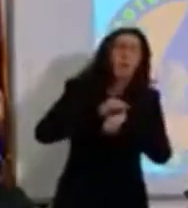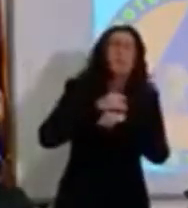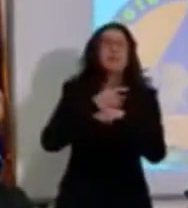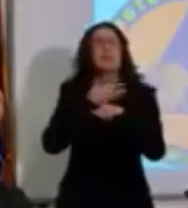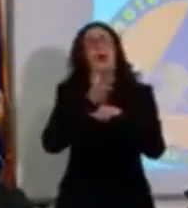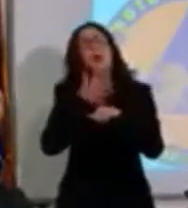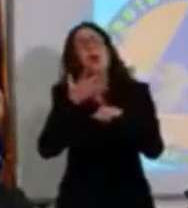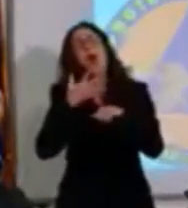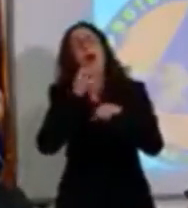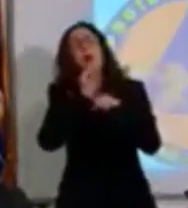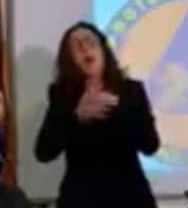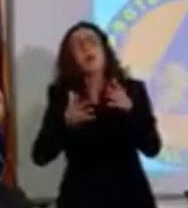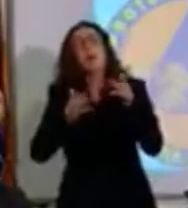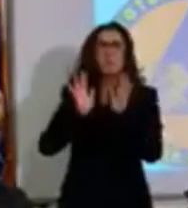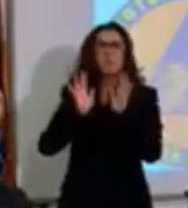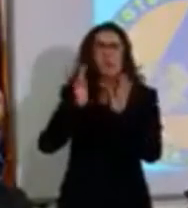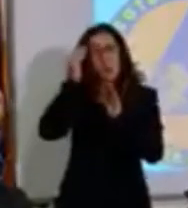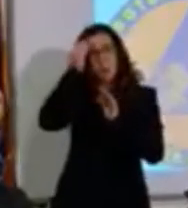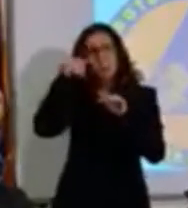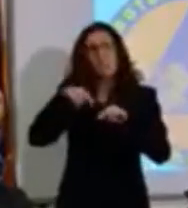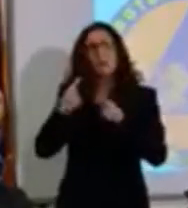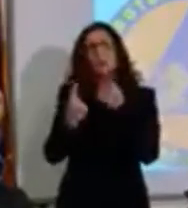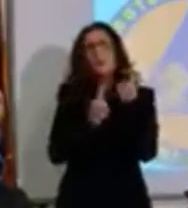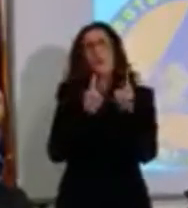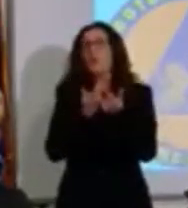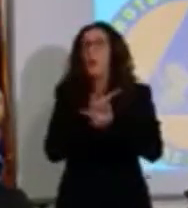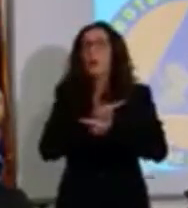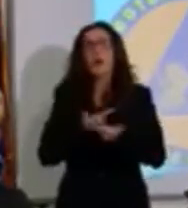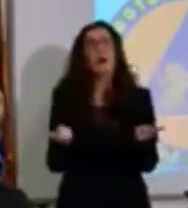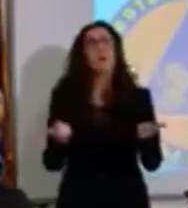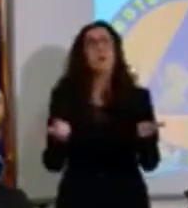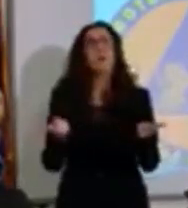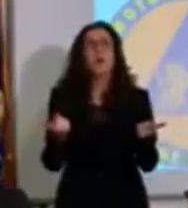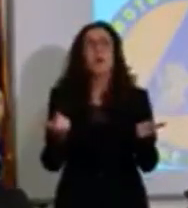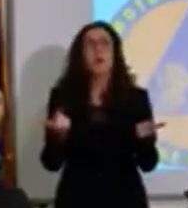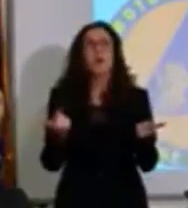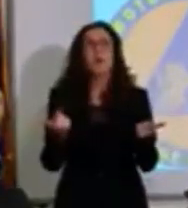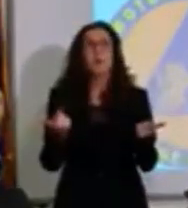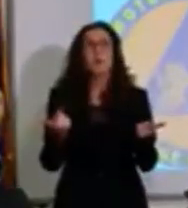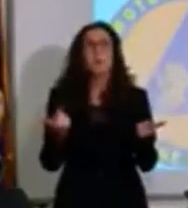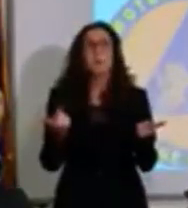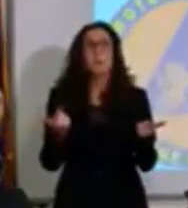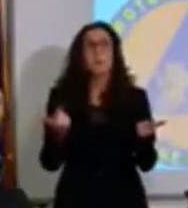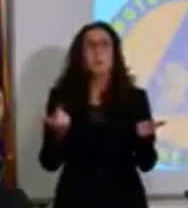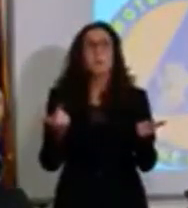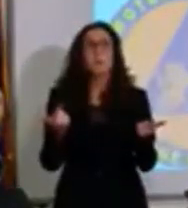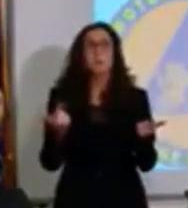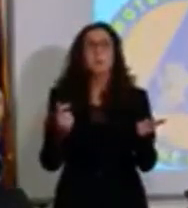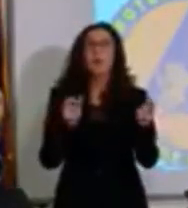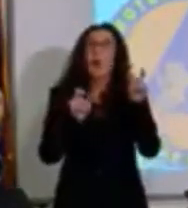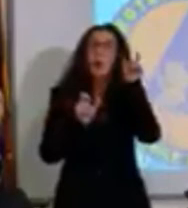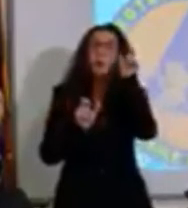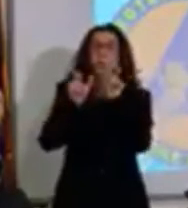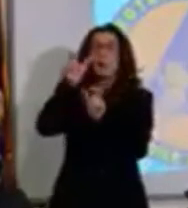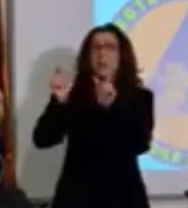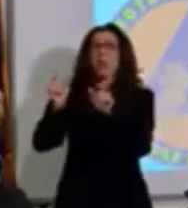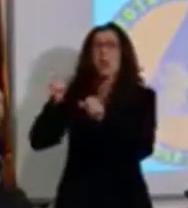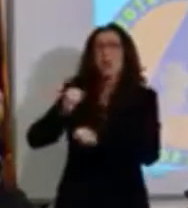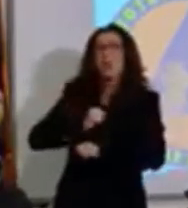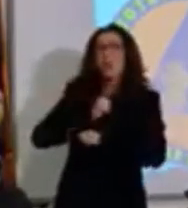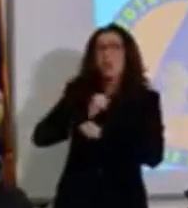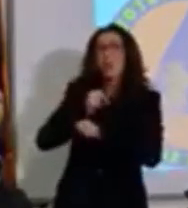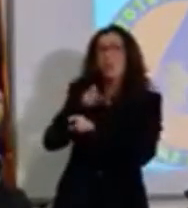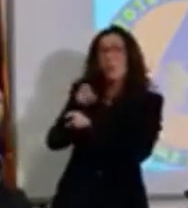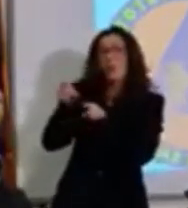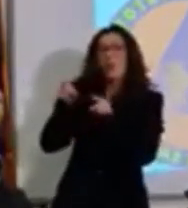perché tutti hanno diritto di vivere e penso che bisogna avere rispetto per le persone che soffrono e stanno male e per gli